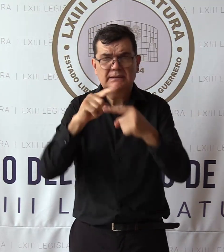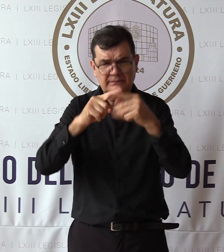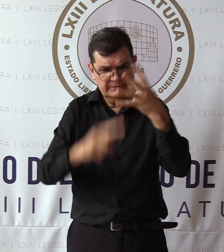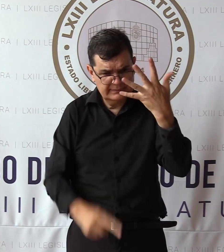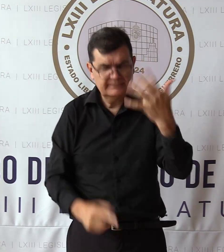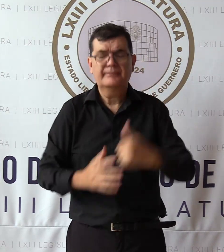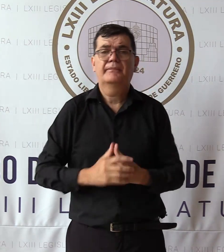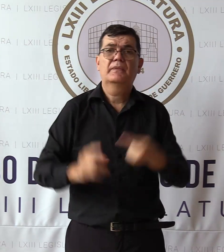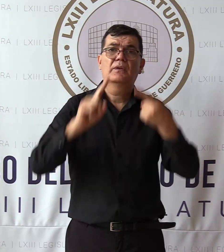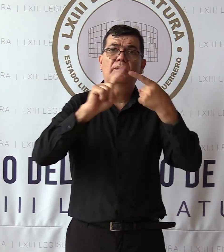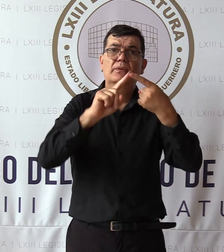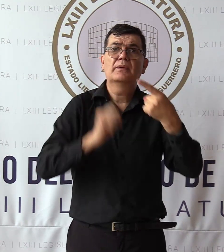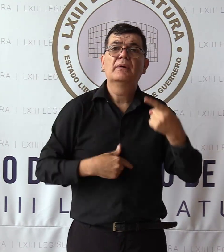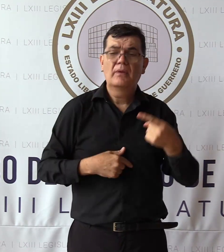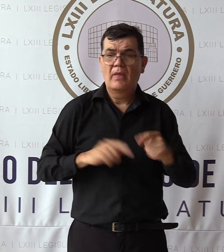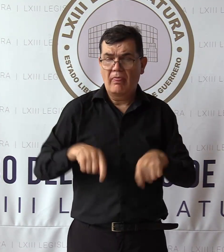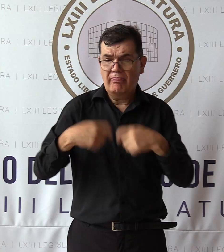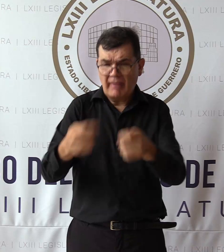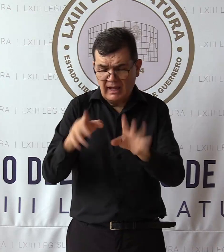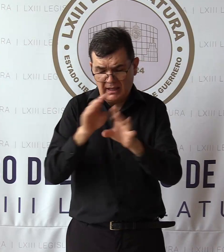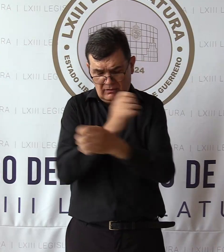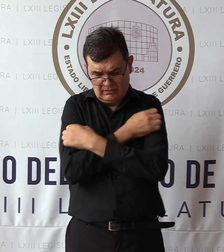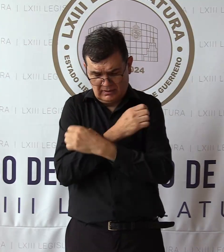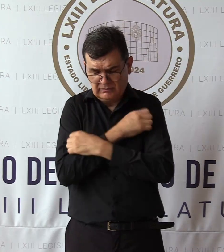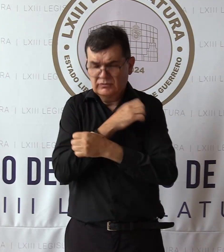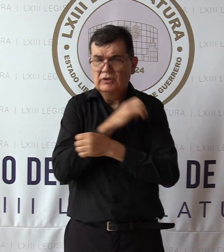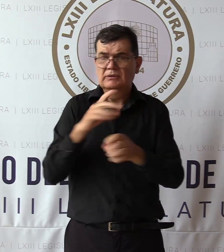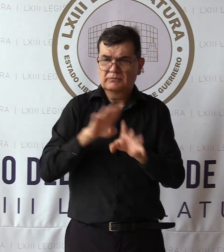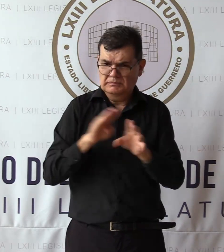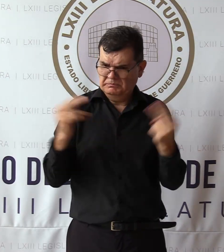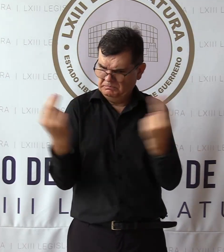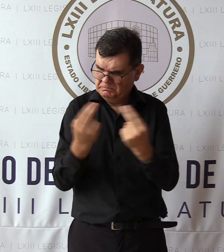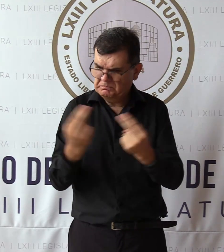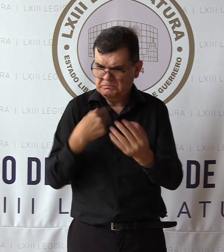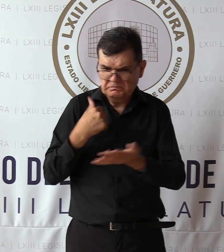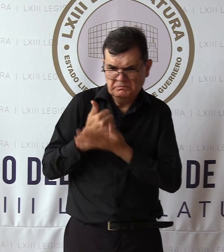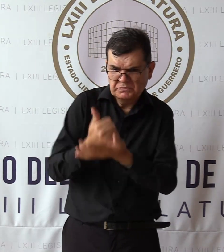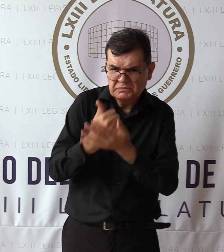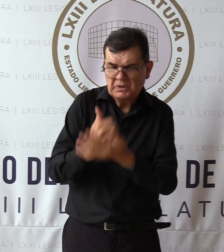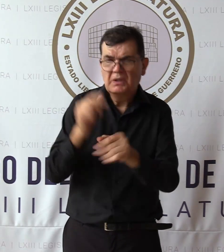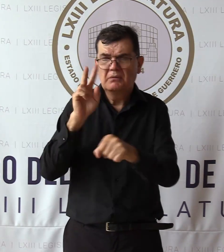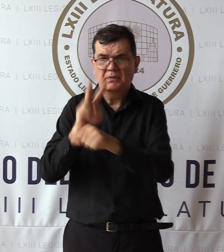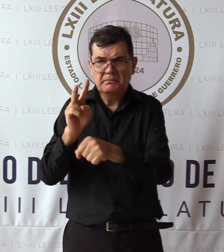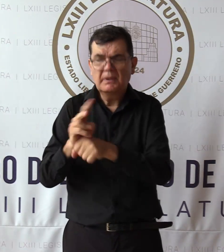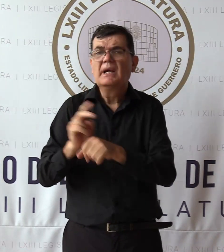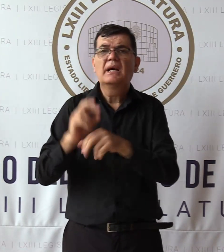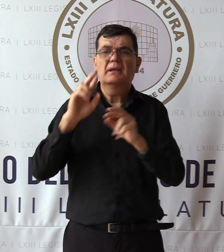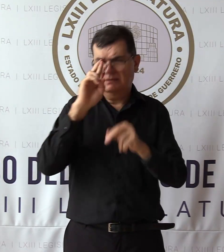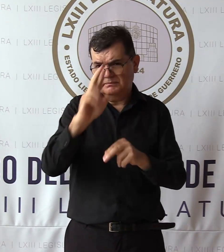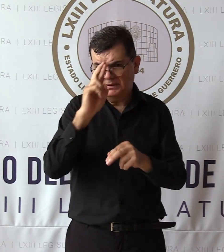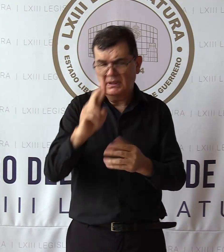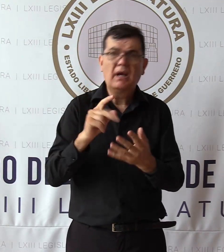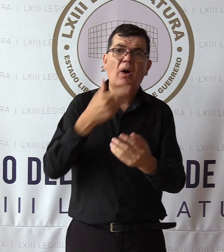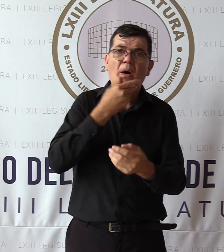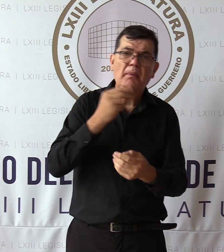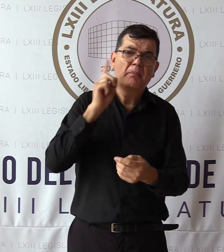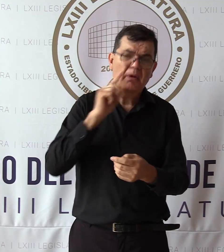1. Prestar educación inclusiva en condiciones necesarias y con perspectiva de género, previa decisión y valoración por parte de